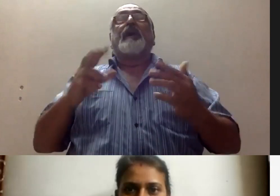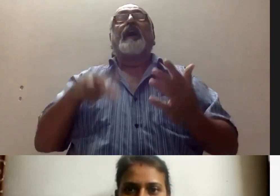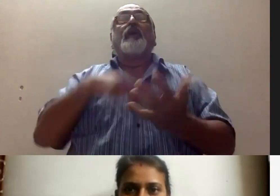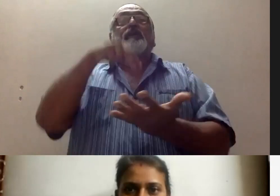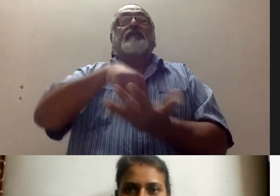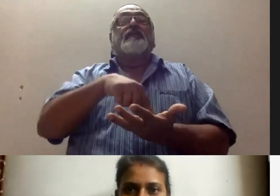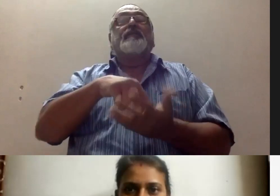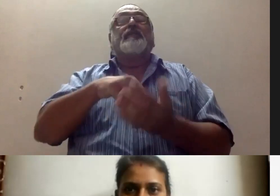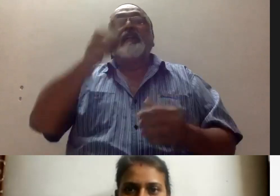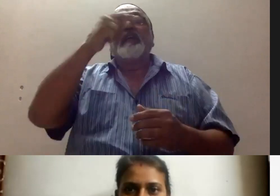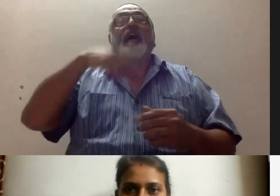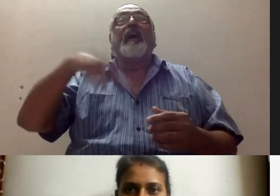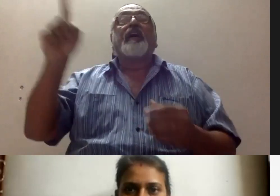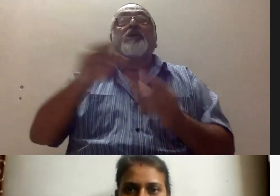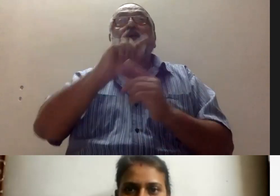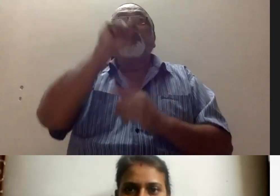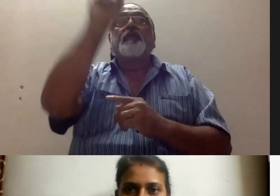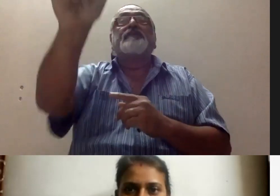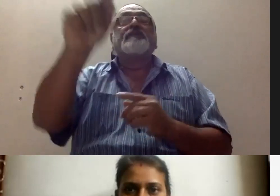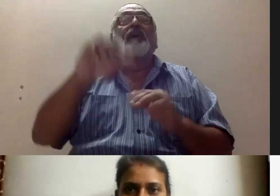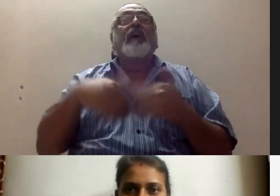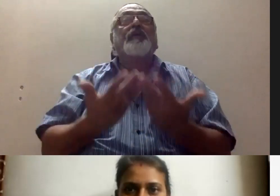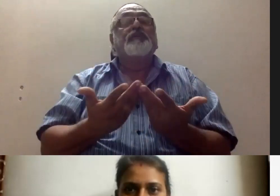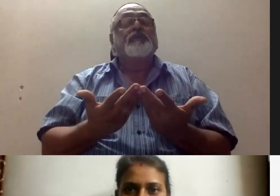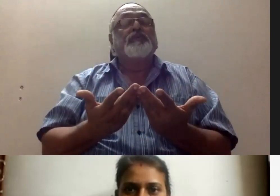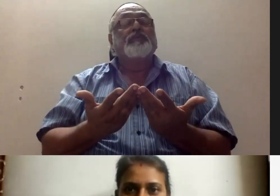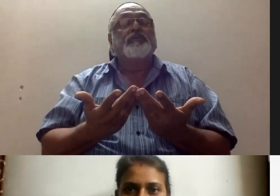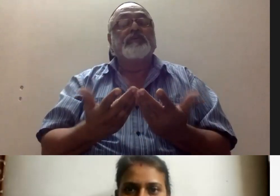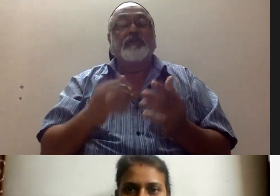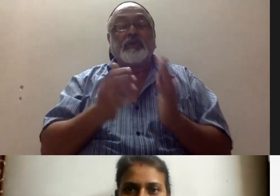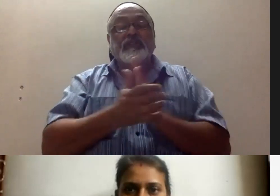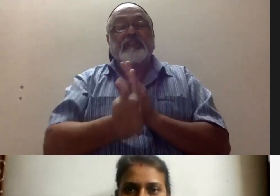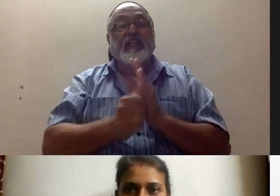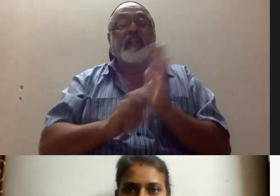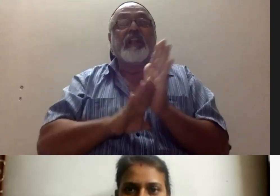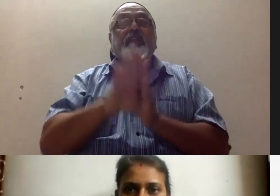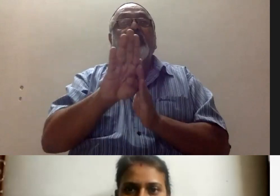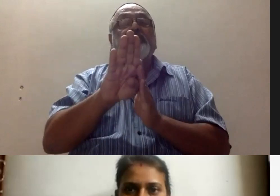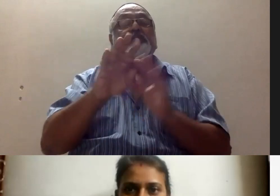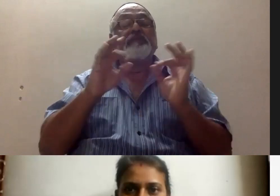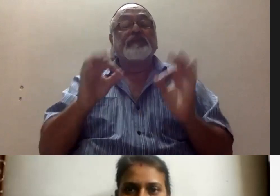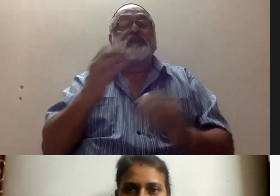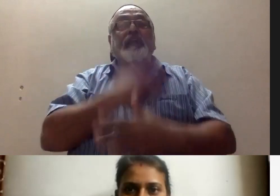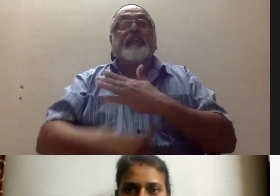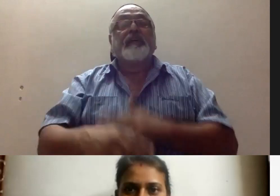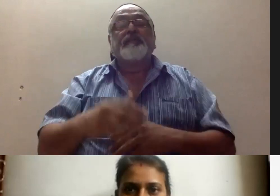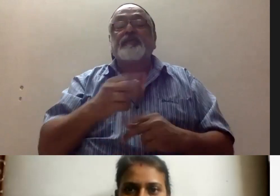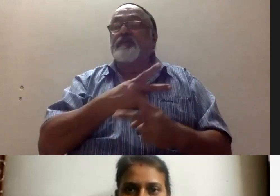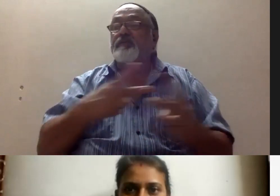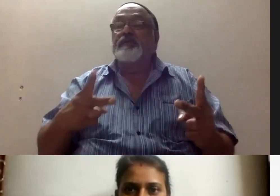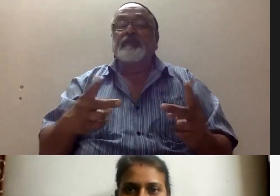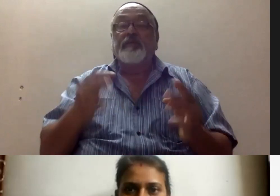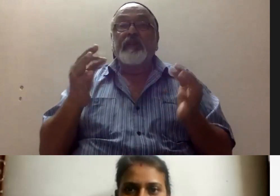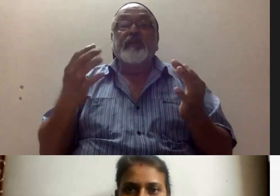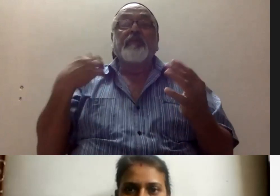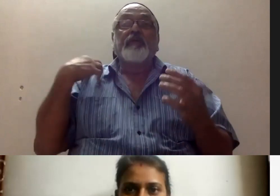ओर अग्रसर हो सकते हैं, ताकि जो है स्किल को भी डेवलप किया जाए और विकलांगों की समस्या, आर्थिक जो समस्या